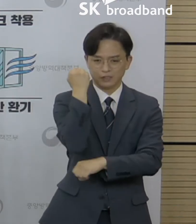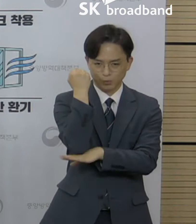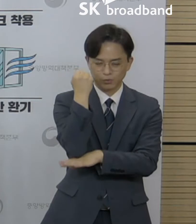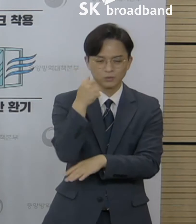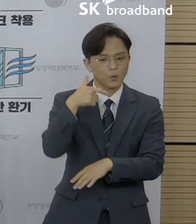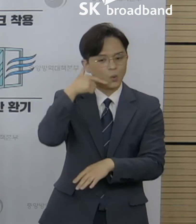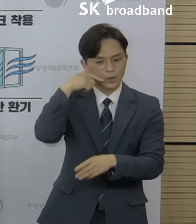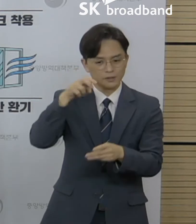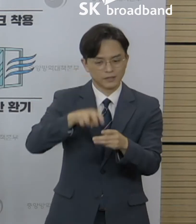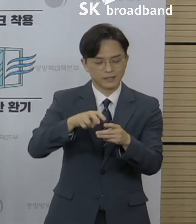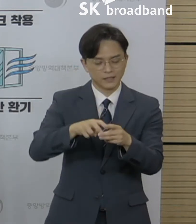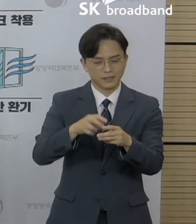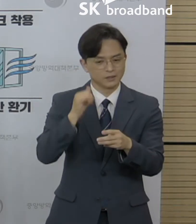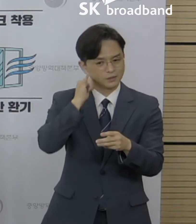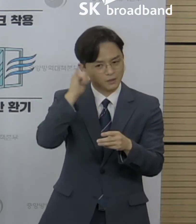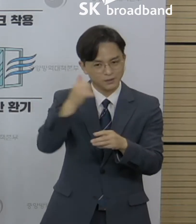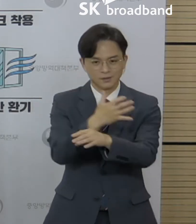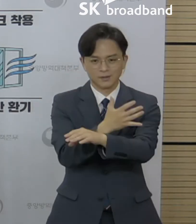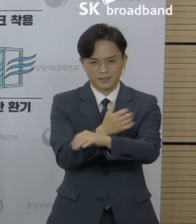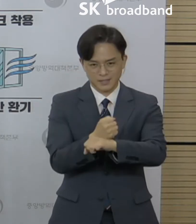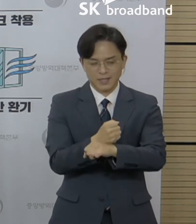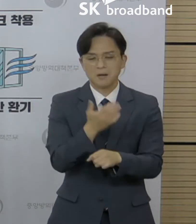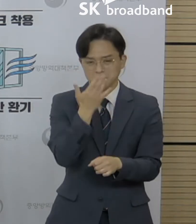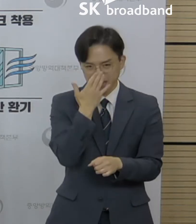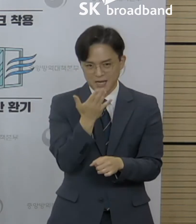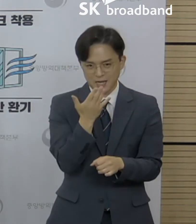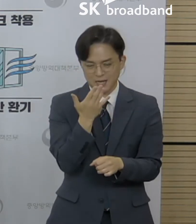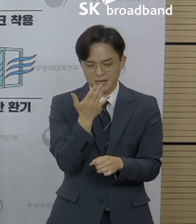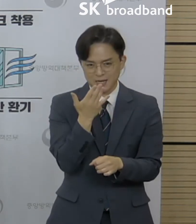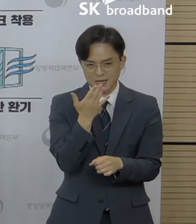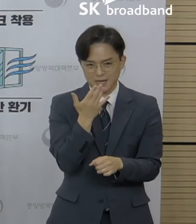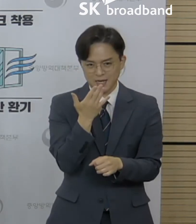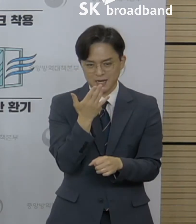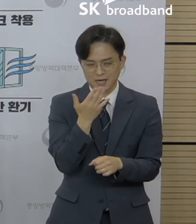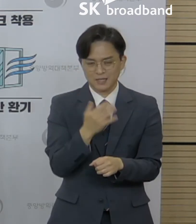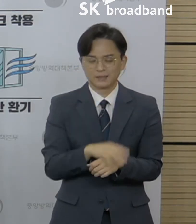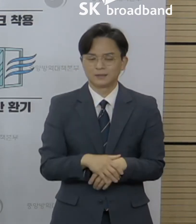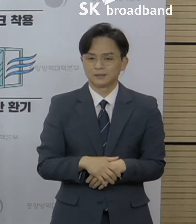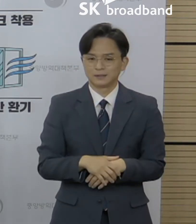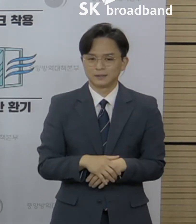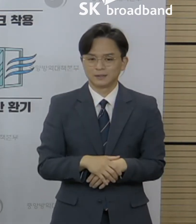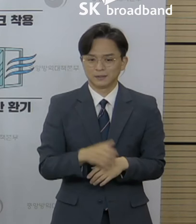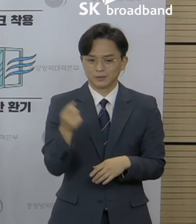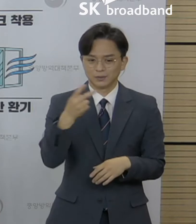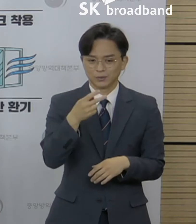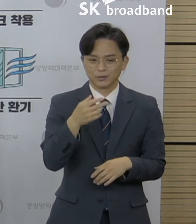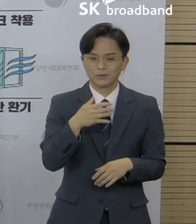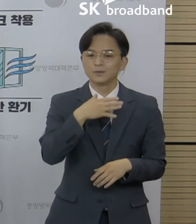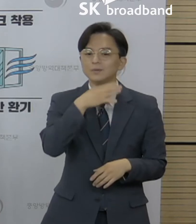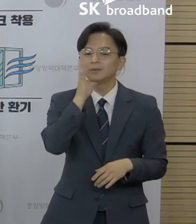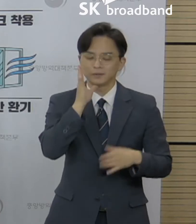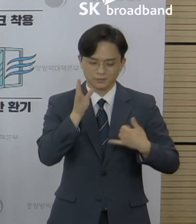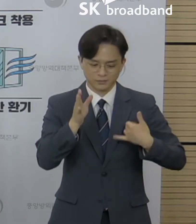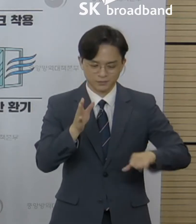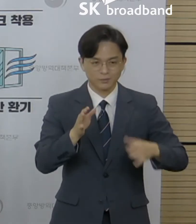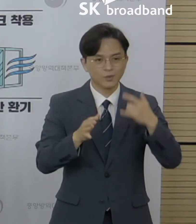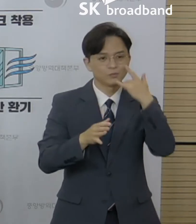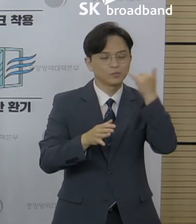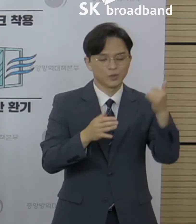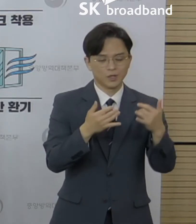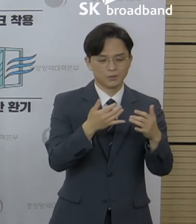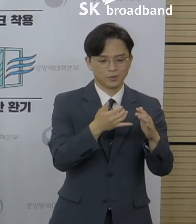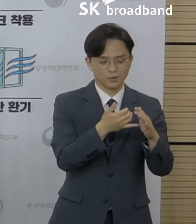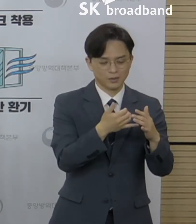통한 전화 예약도 보조적으로 활용하는 체계로 갈 예정이고요. 가족 등 다른 사람이 대신 예약하는 것도 가능하도록